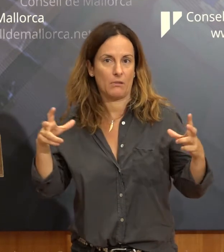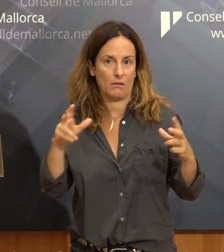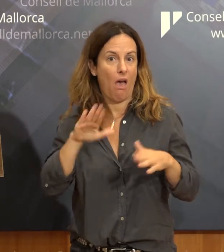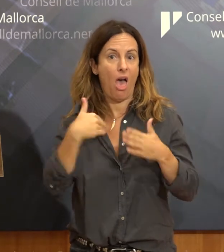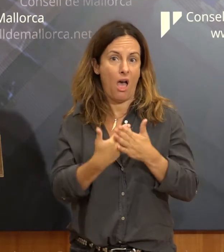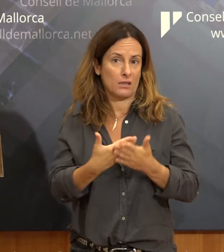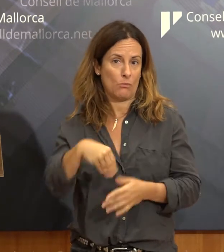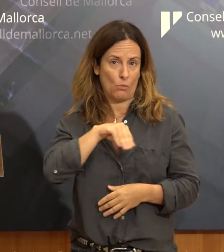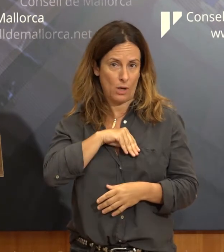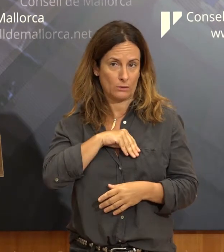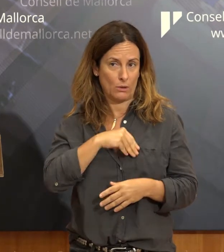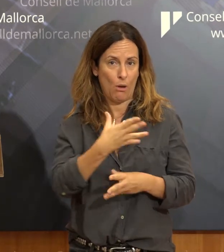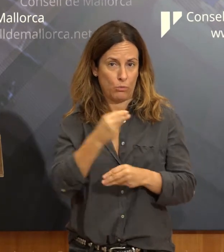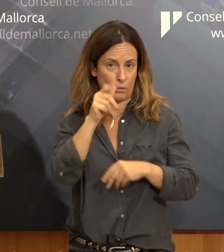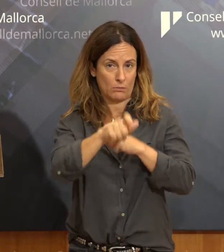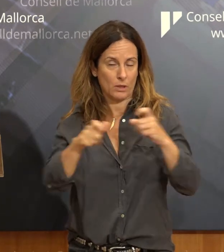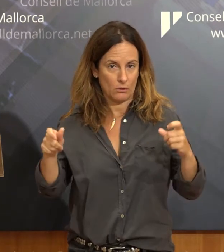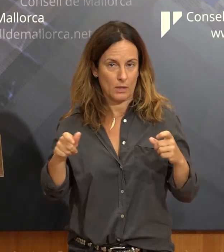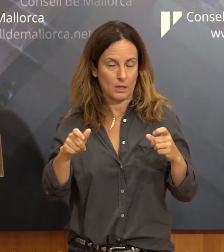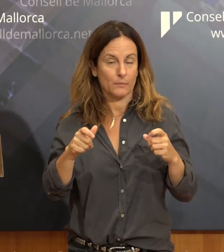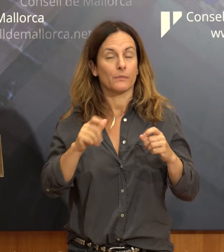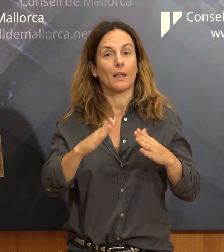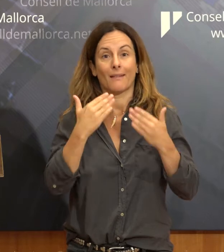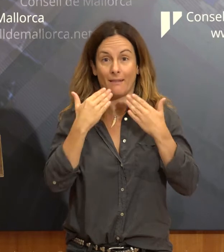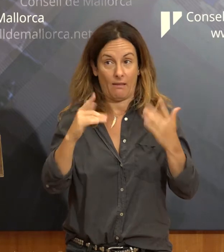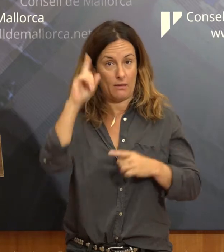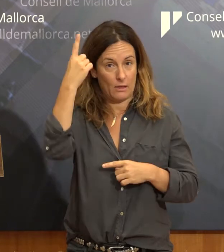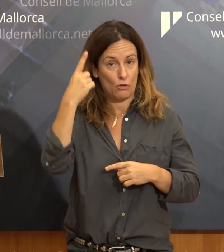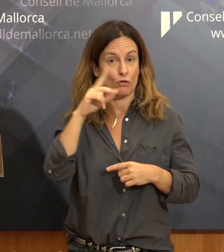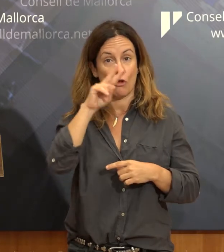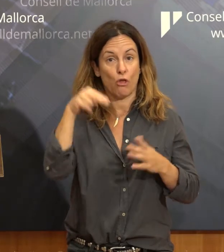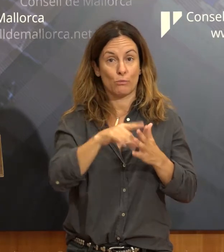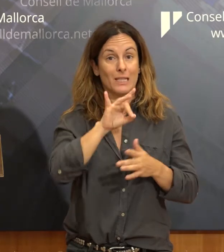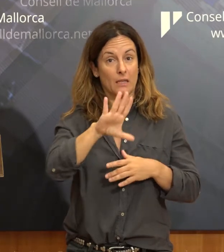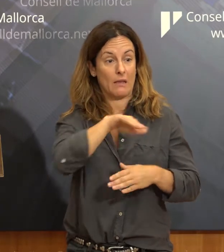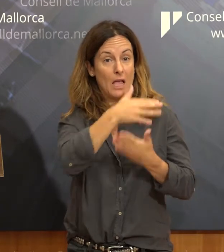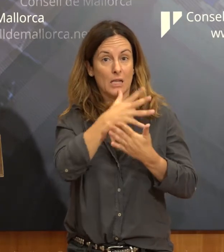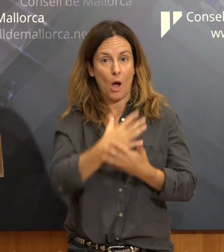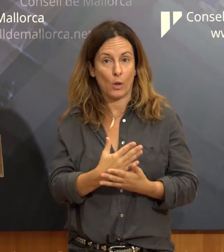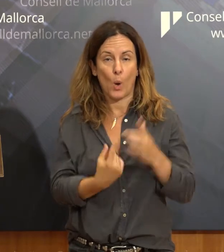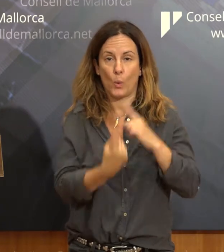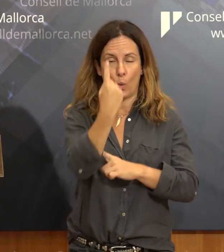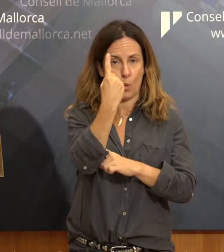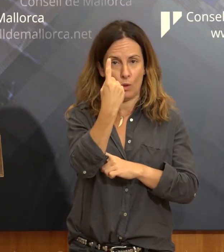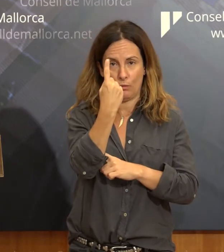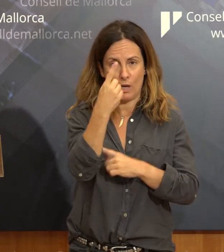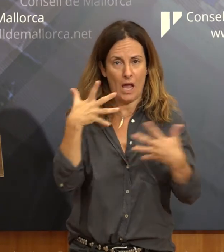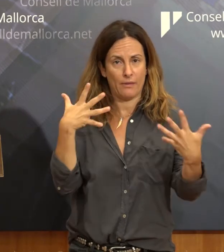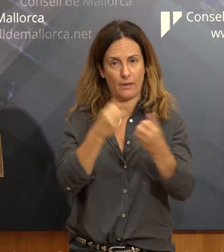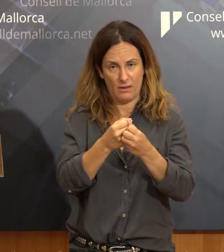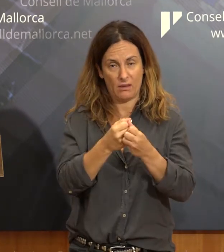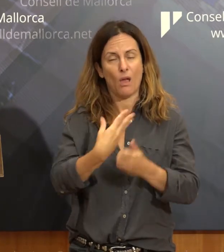carretera. Gràcies a Déu, des del 2015 únicament hi ha hagut un accident en resultat de mort a la